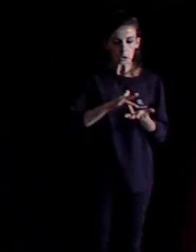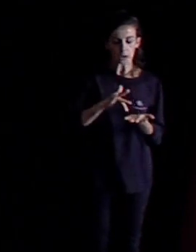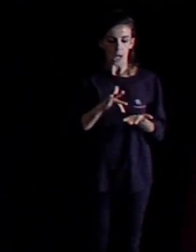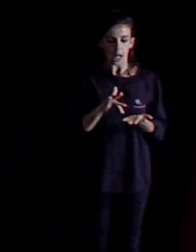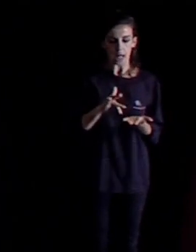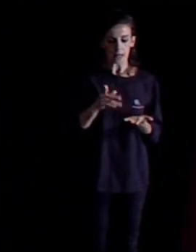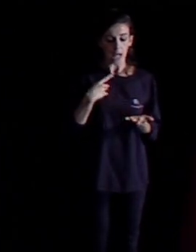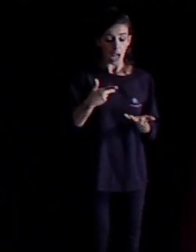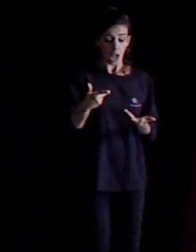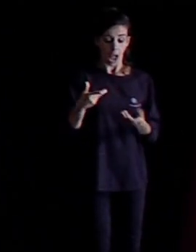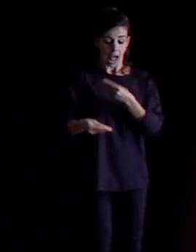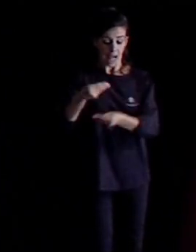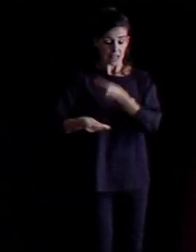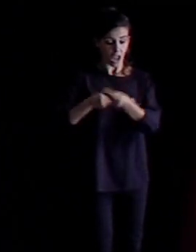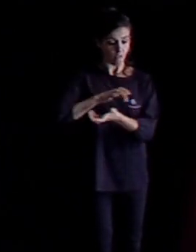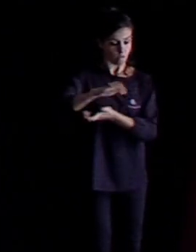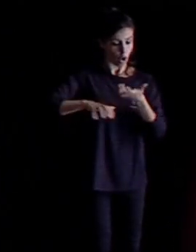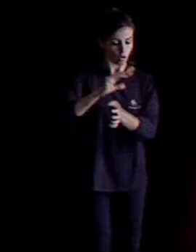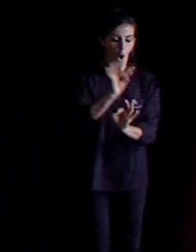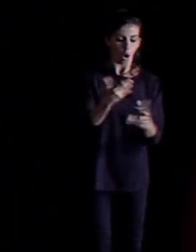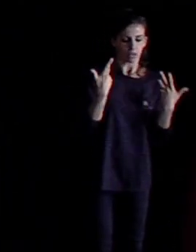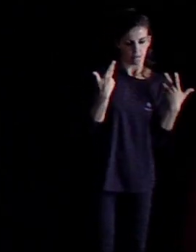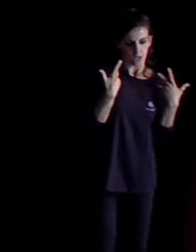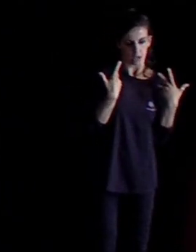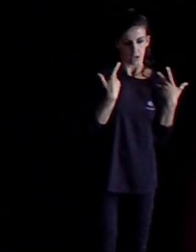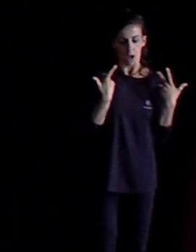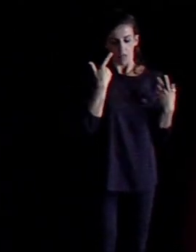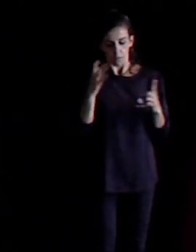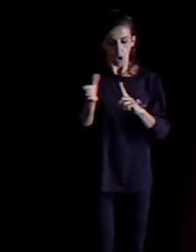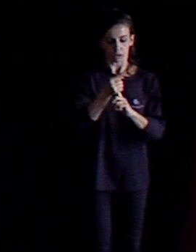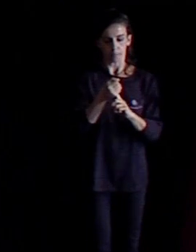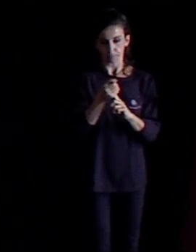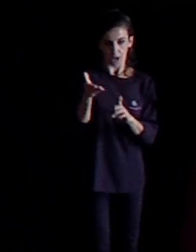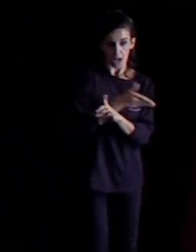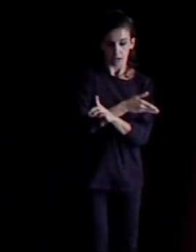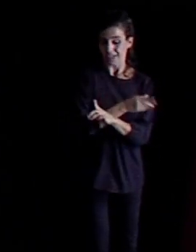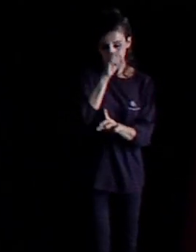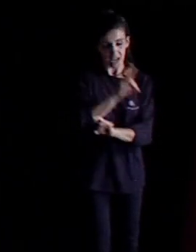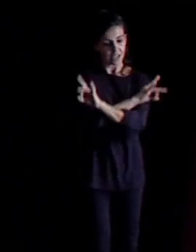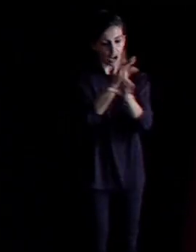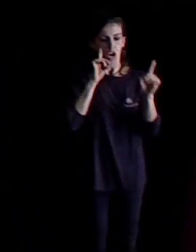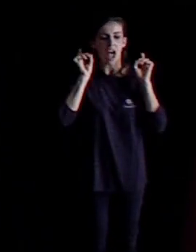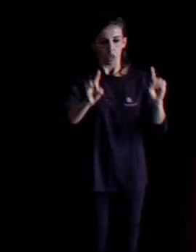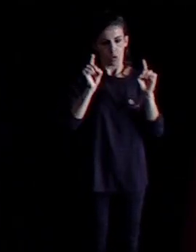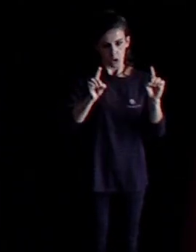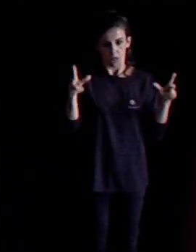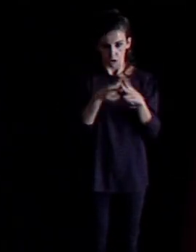de tanto de perpetrador como de ser víctima, y por supuesto la educación social. Muchas gracias